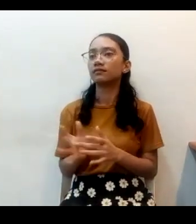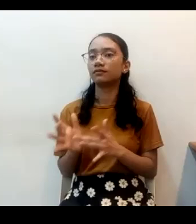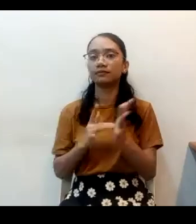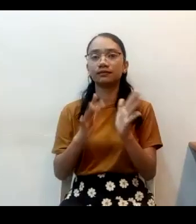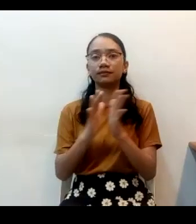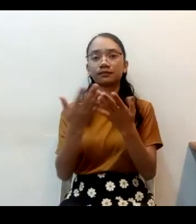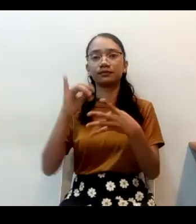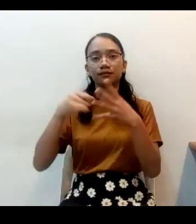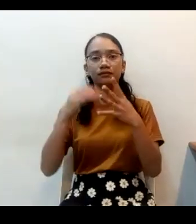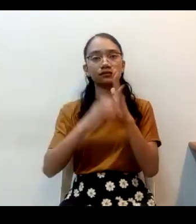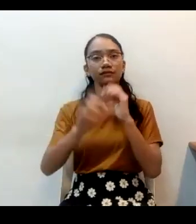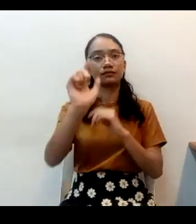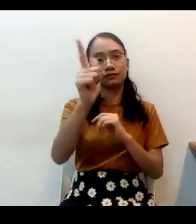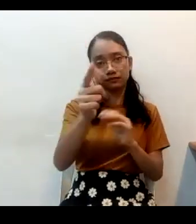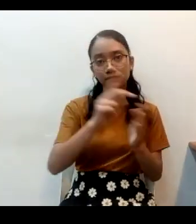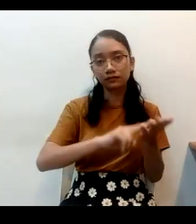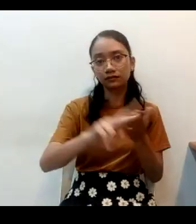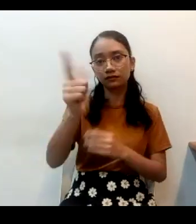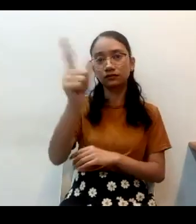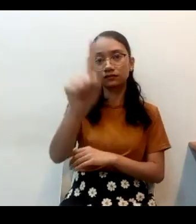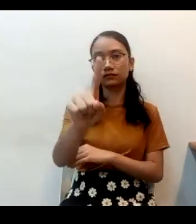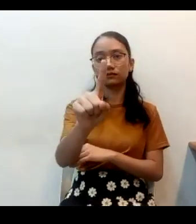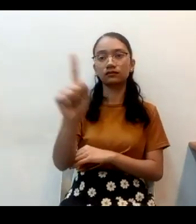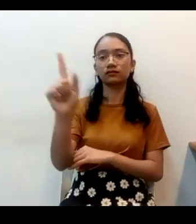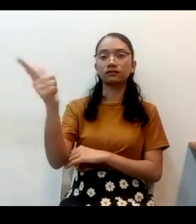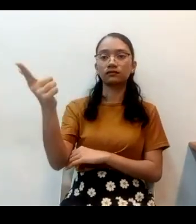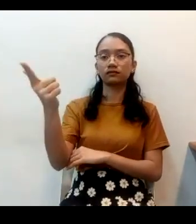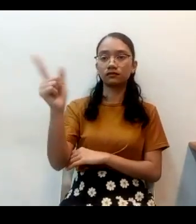verse 21. sa talatang 21 po.